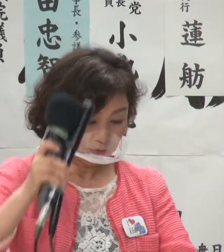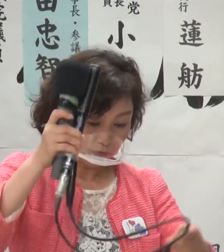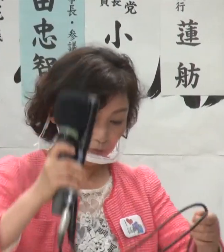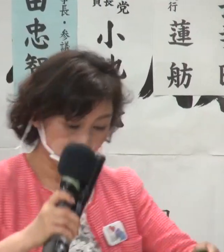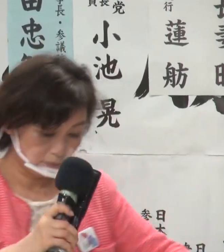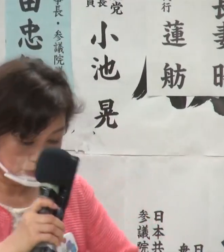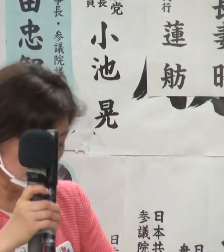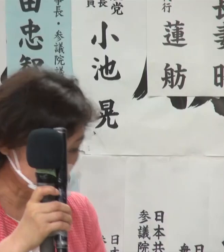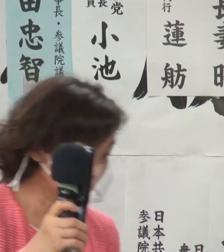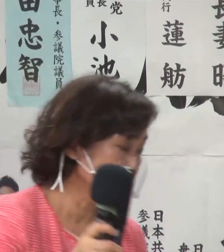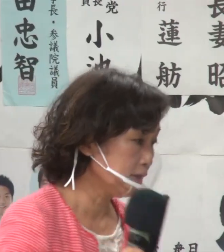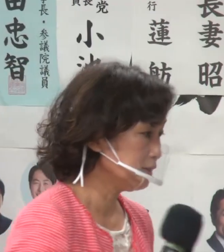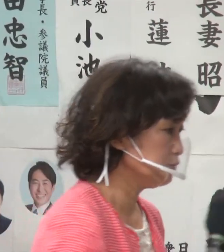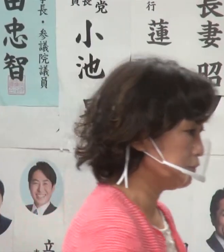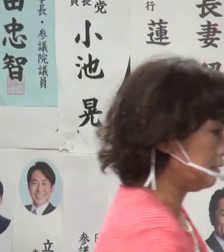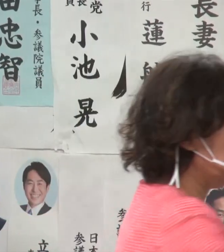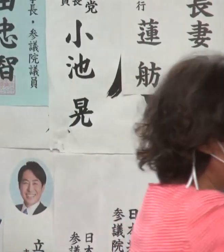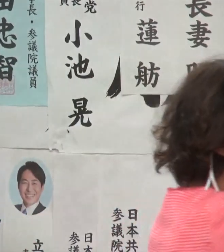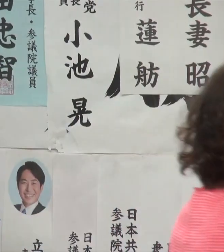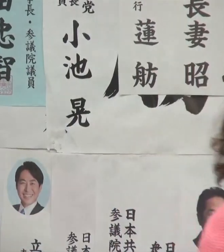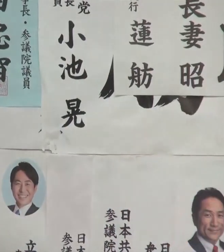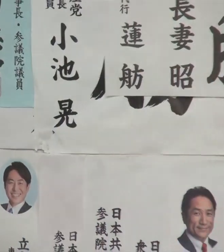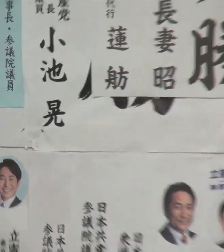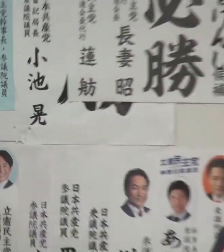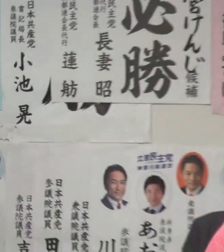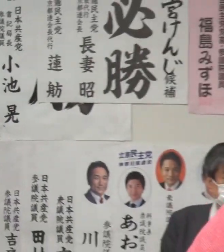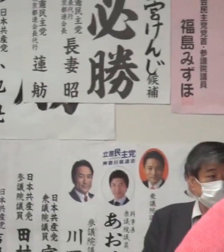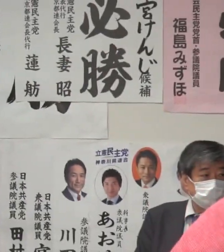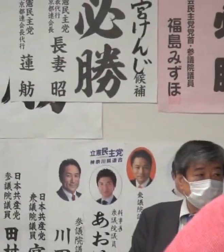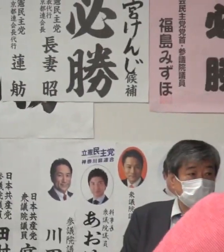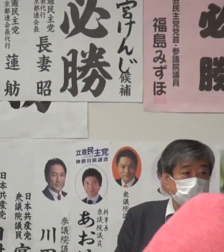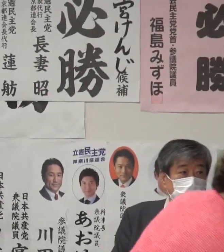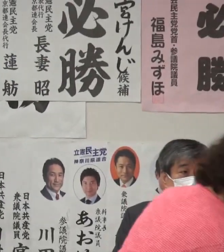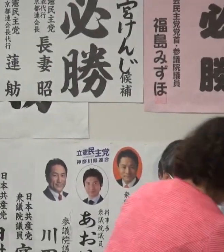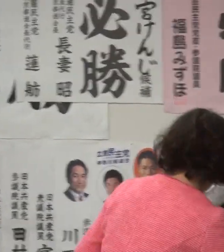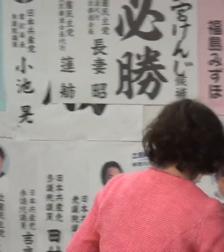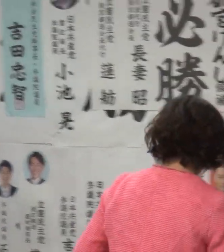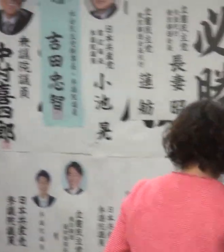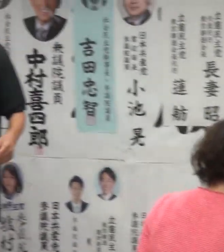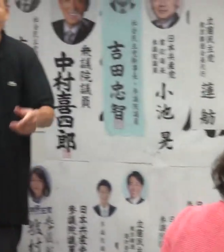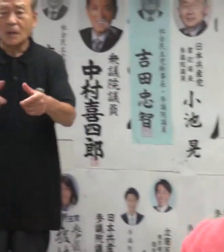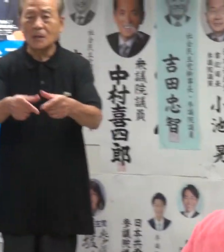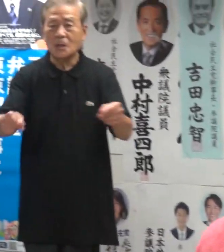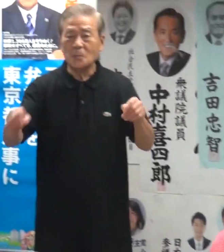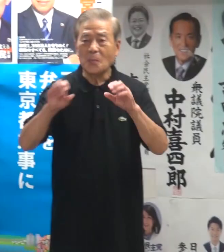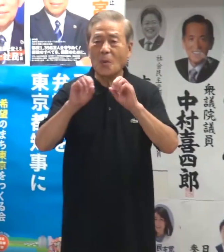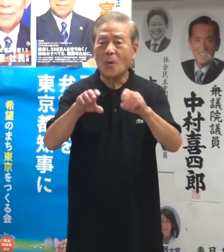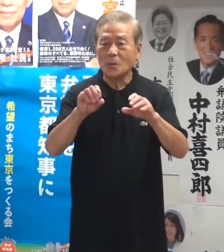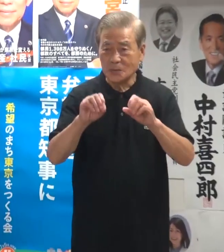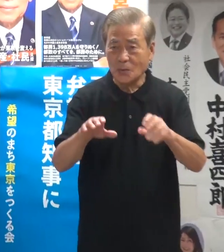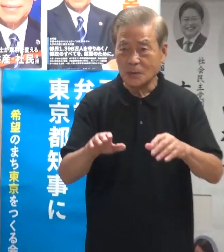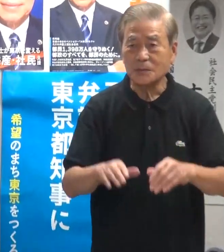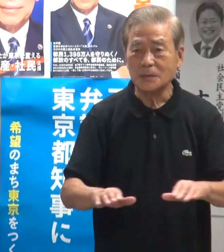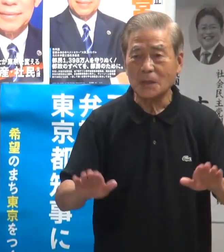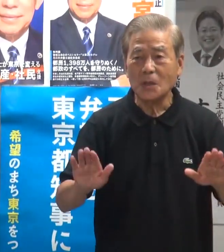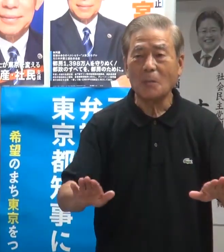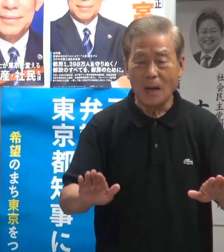あ、はい、ちょっとね声が聞こえないらしいのでこちらでお願いします。はい、 日本放送畑中と申しますが、今